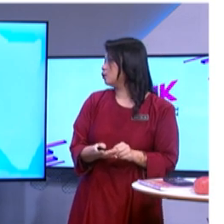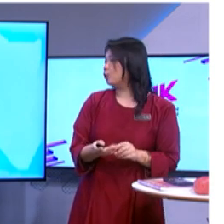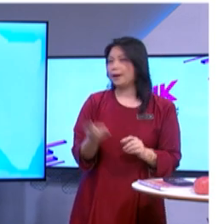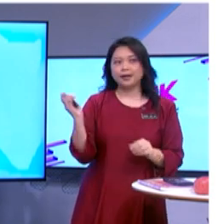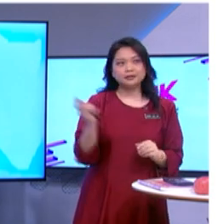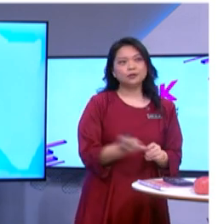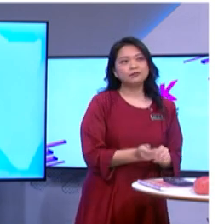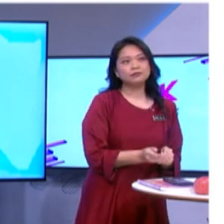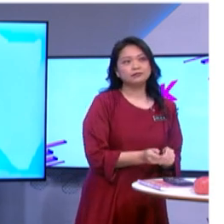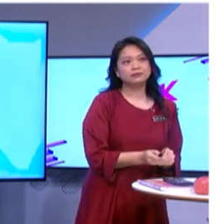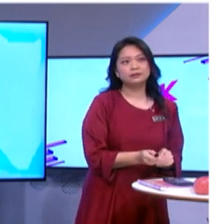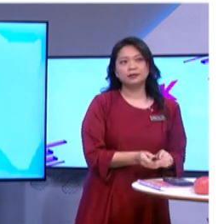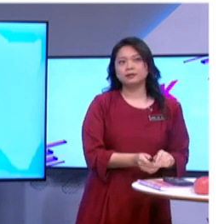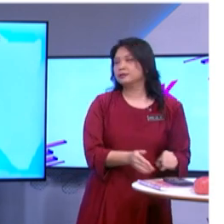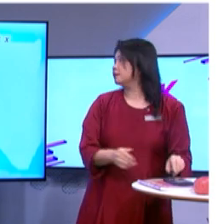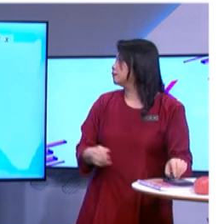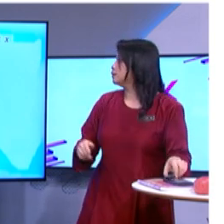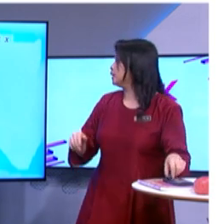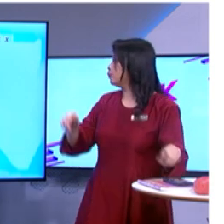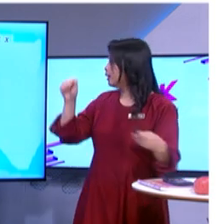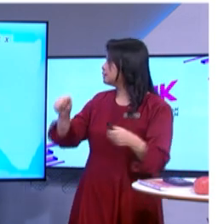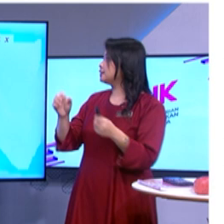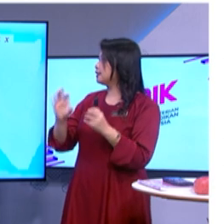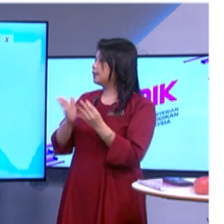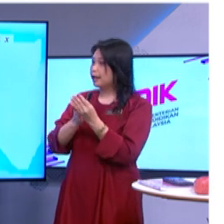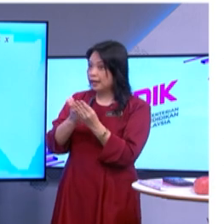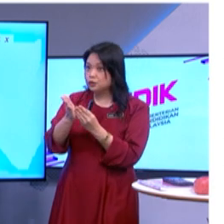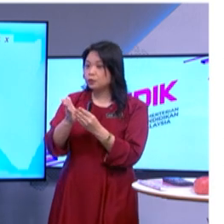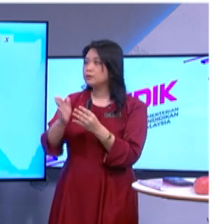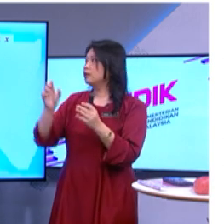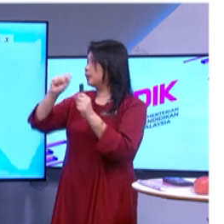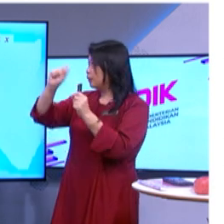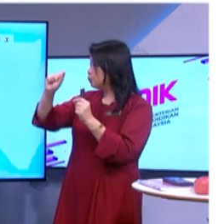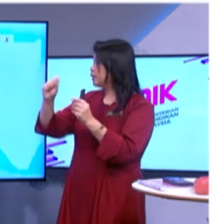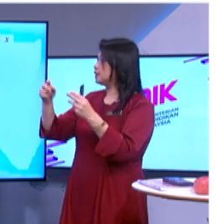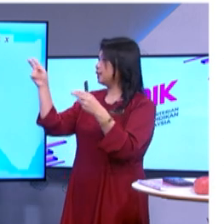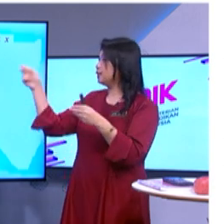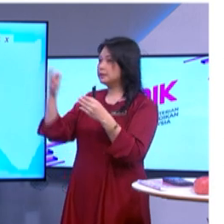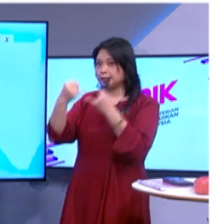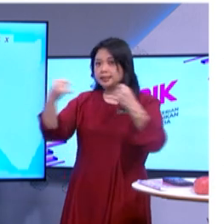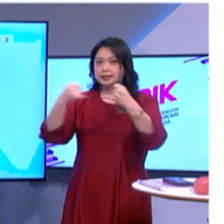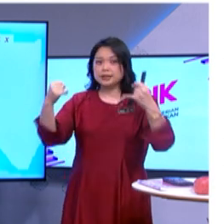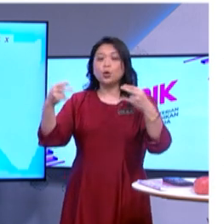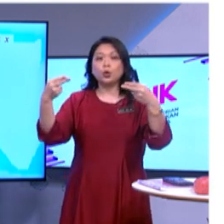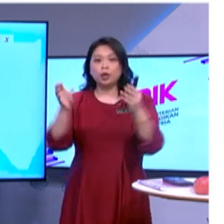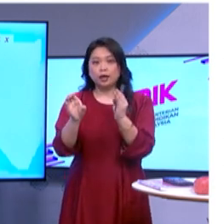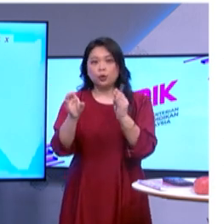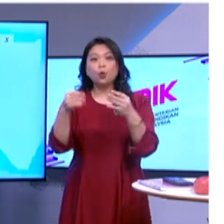Hai ubah langsung Hai ditulis Charles langsung dibeli tulis ini jenis-jenis of